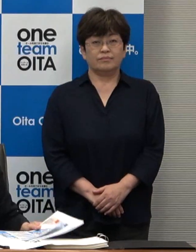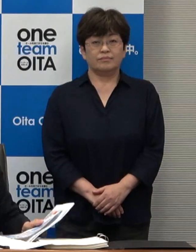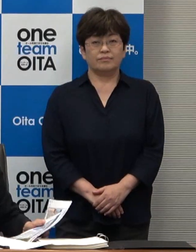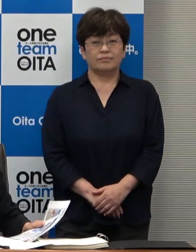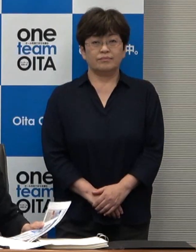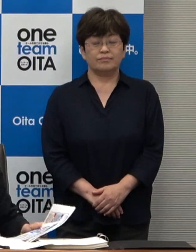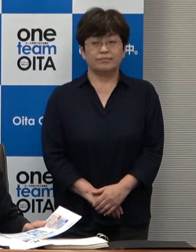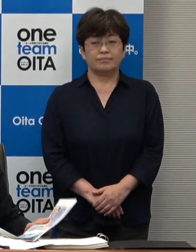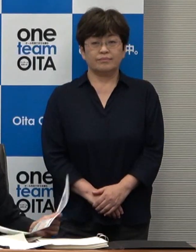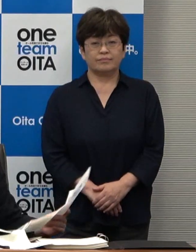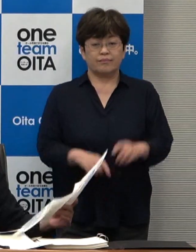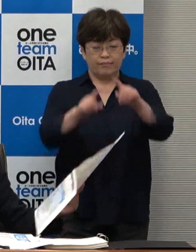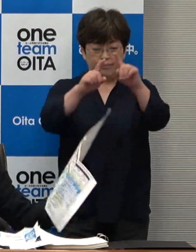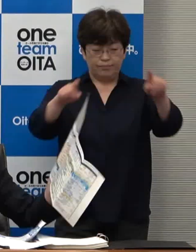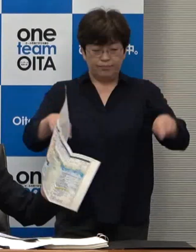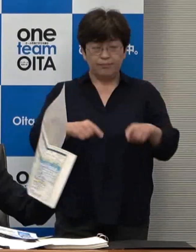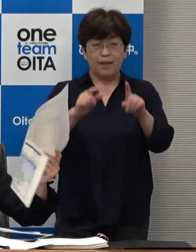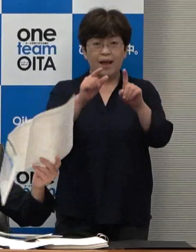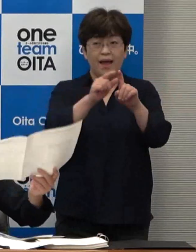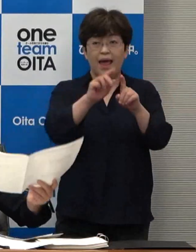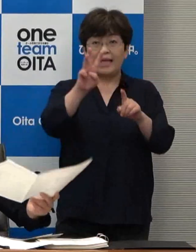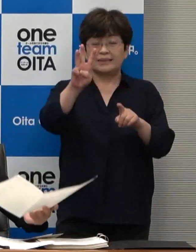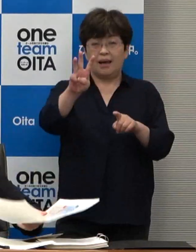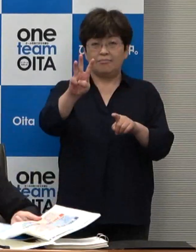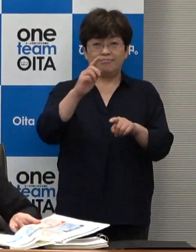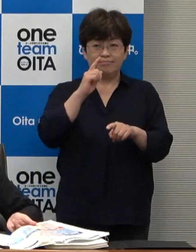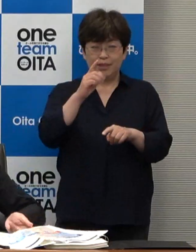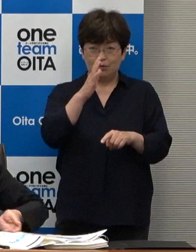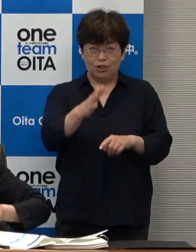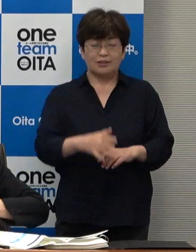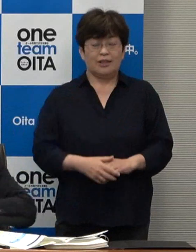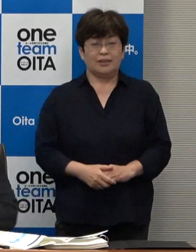また A3 に戻っていただきたいと思いますが、